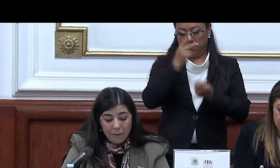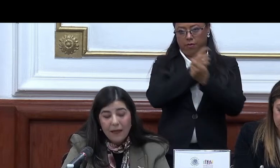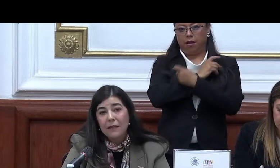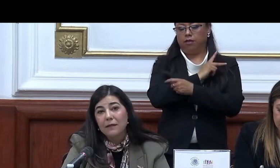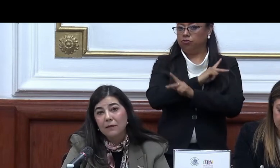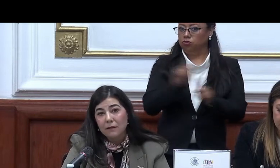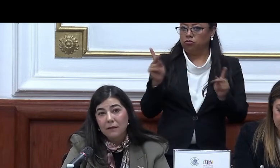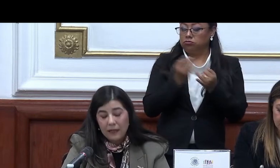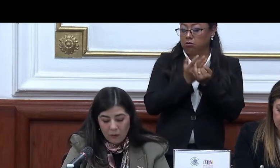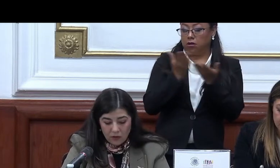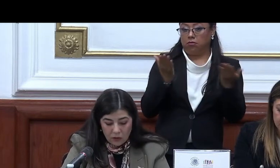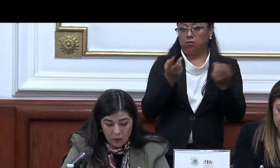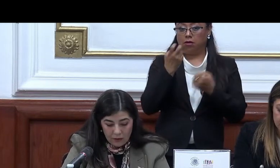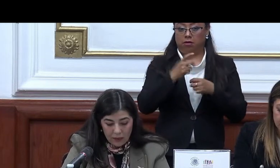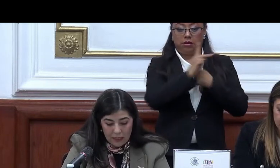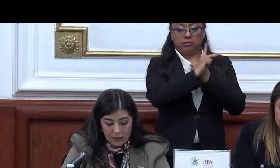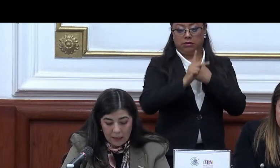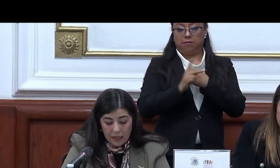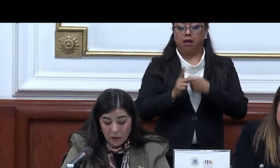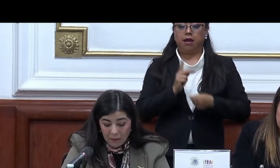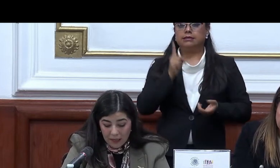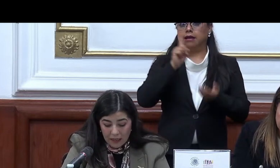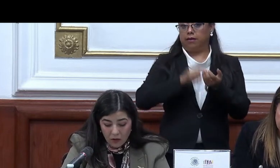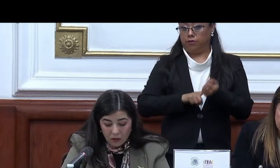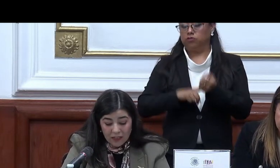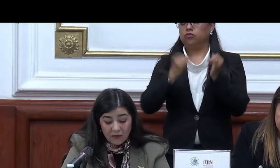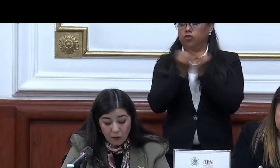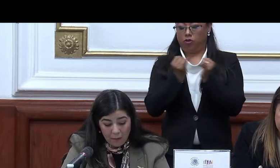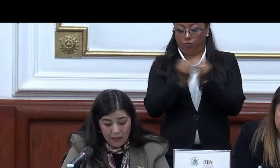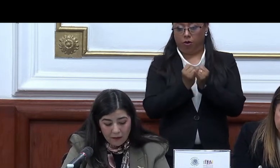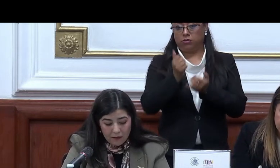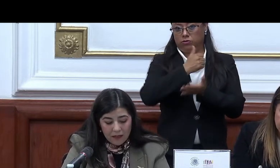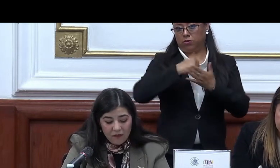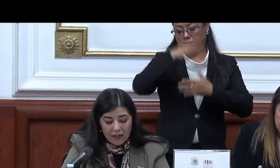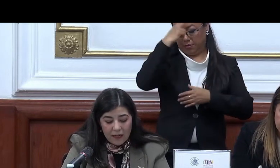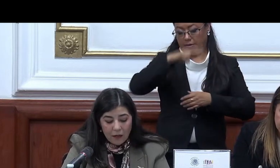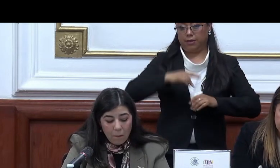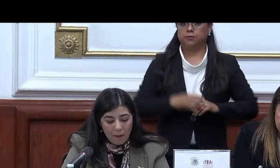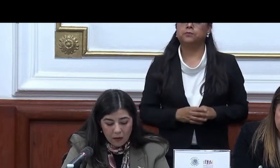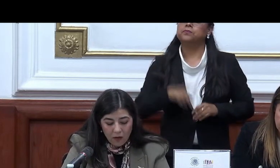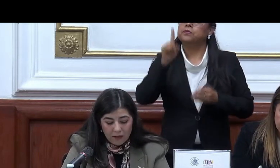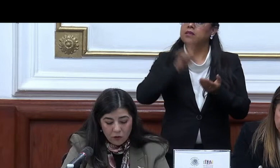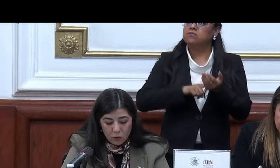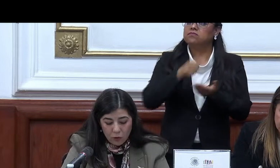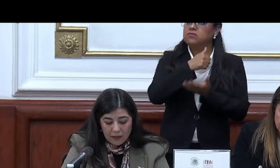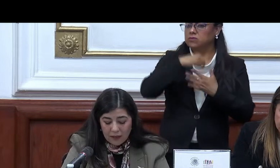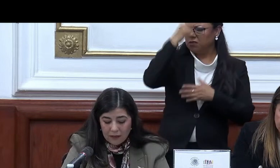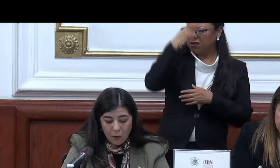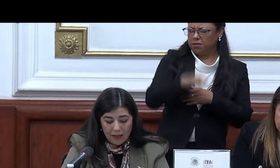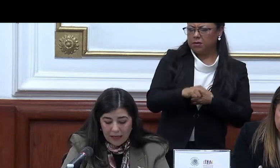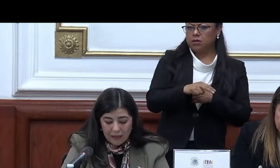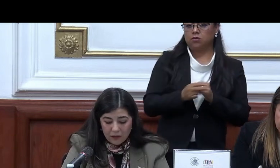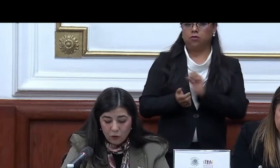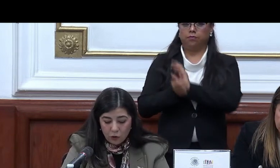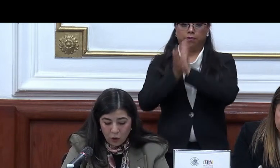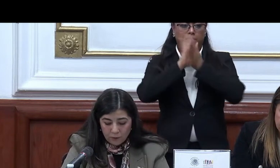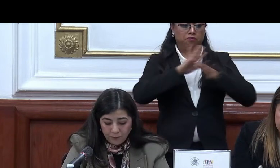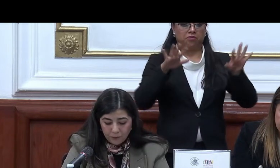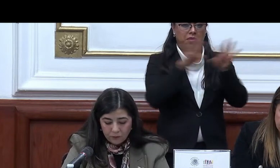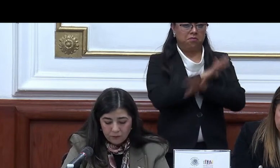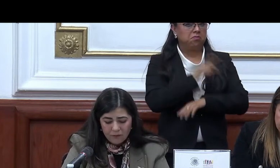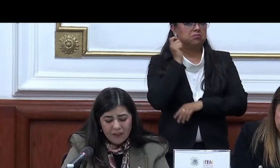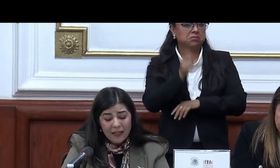guía al país y a nuestra ciudad. En la Ciudad de México, transformar significa romper con las estructuras de desigualdad y de